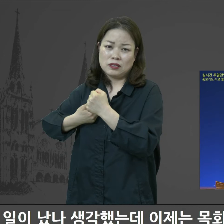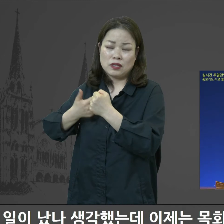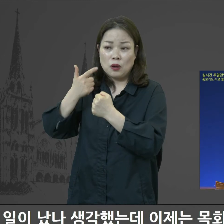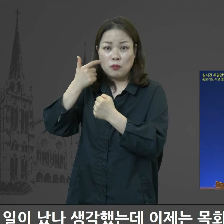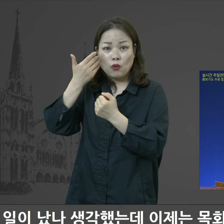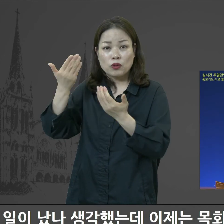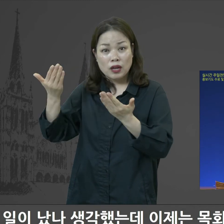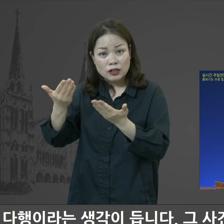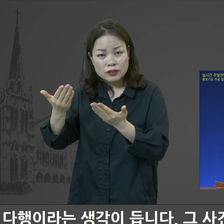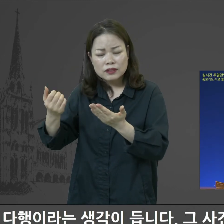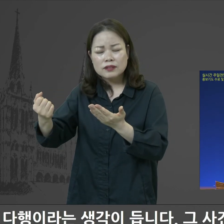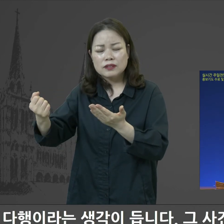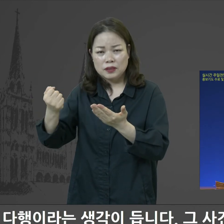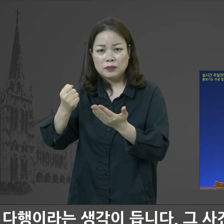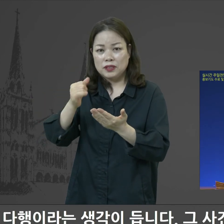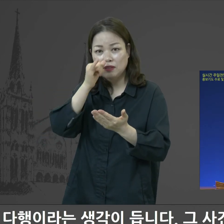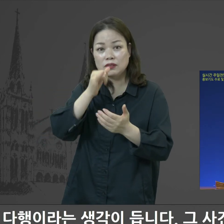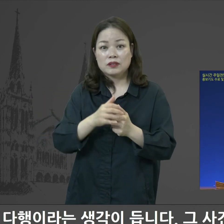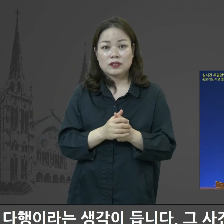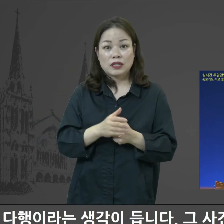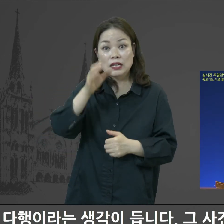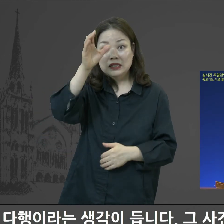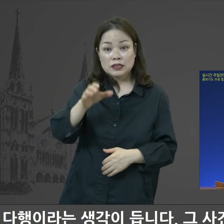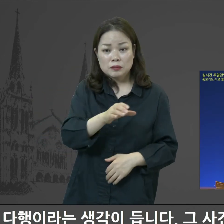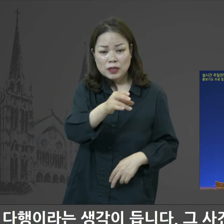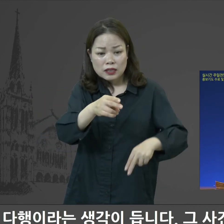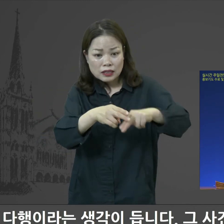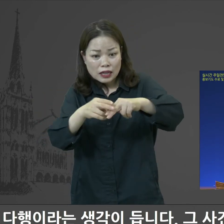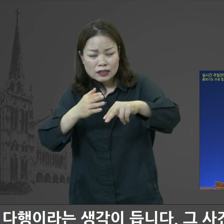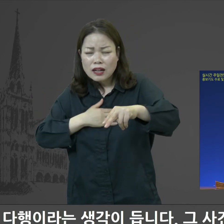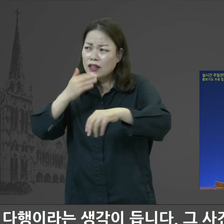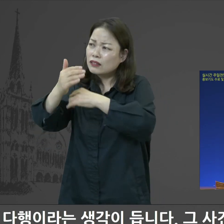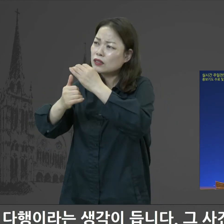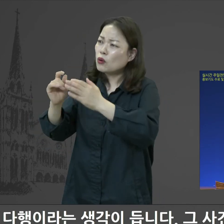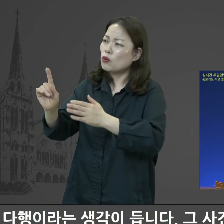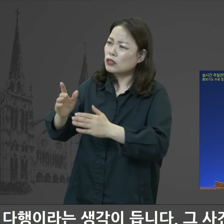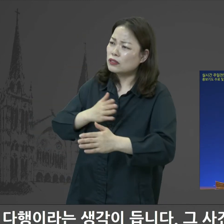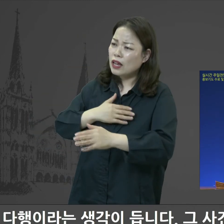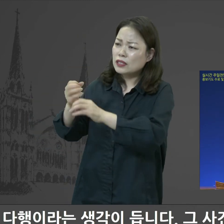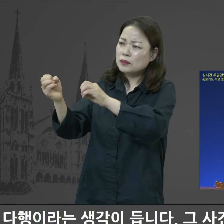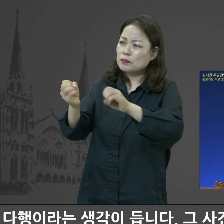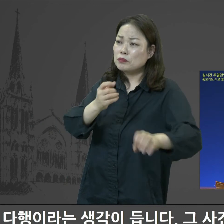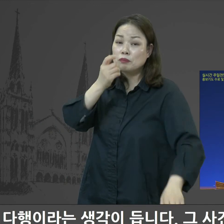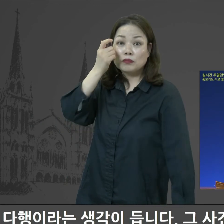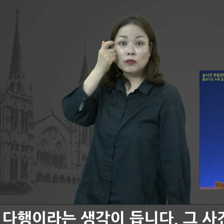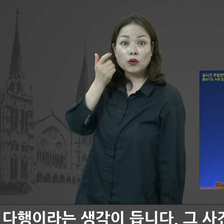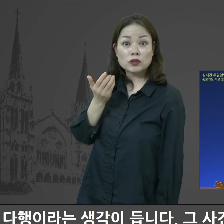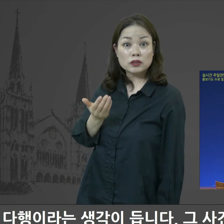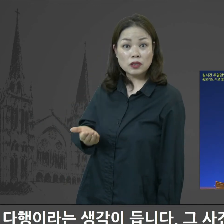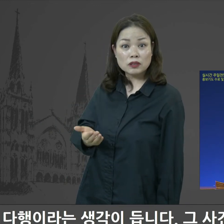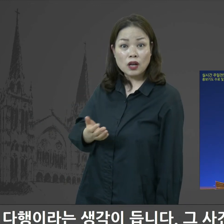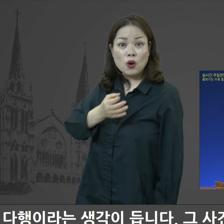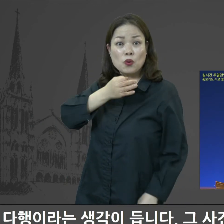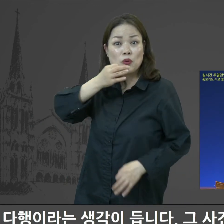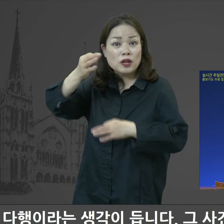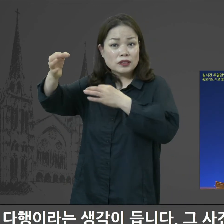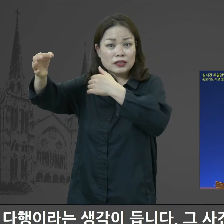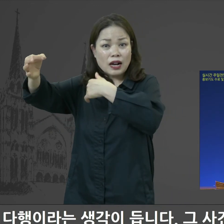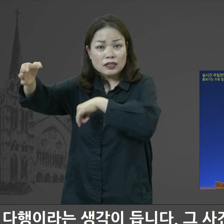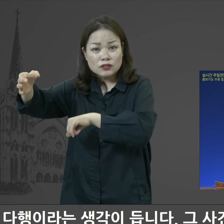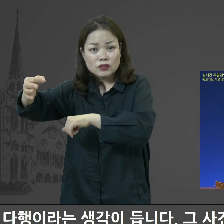목회할 수 있는 힘이 되기도 합니다. 십자가에 달려서 나의 하나님 어찌하여 나를 버리셨나이라 그렇게 외치는 아들을